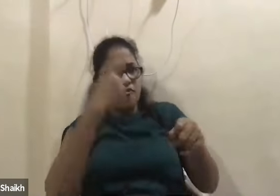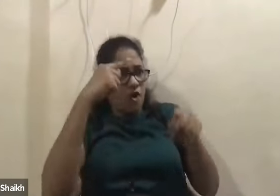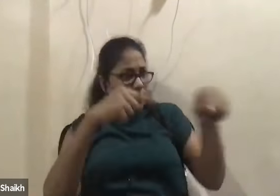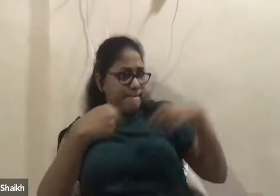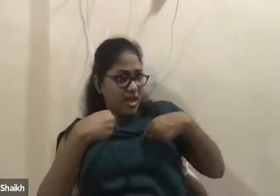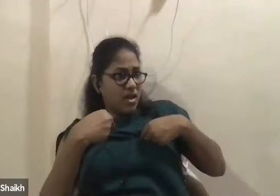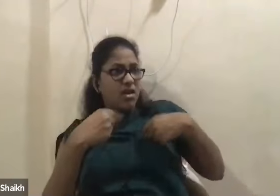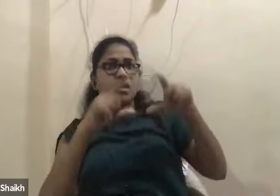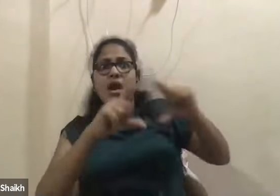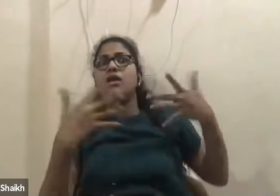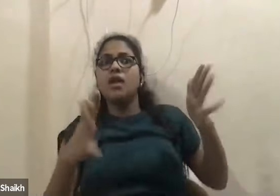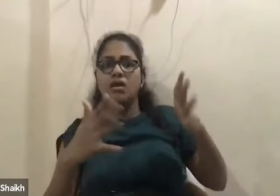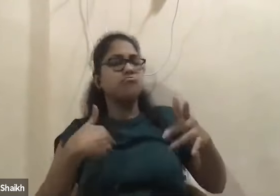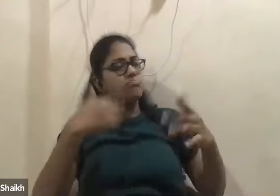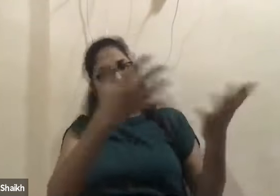वापस कर. That's possible.